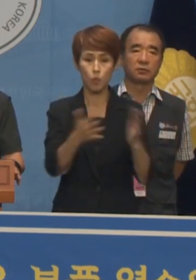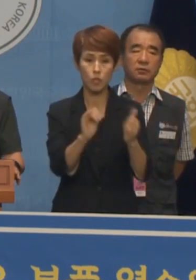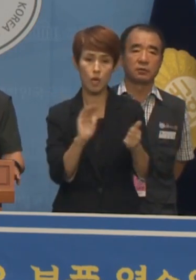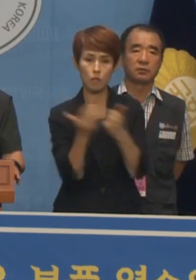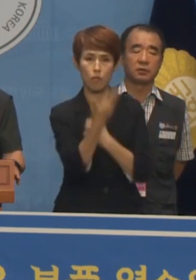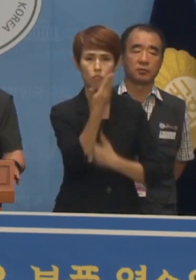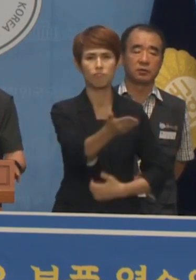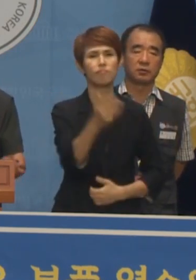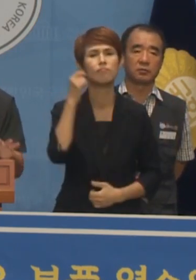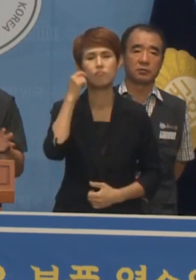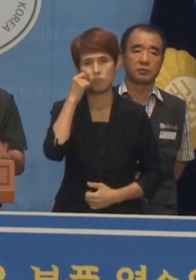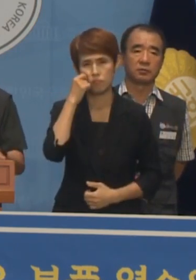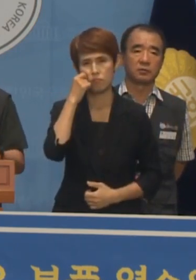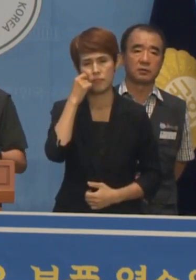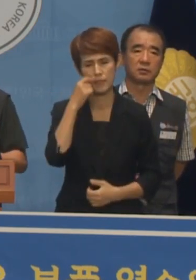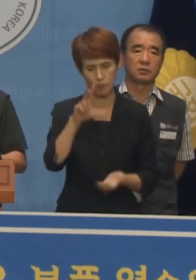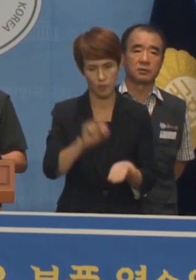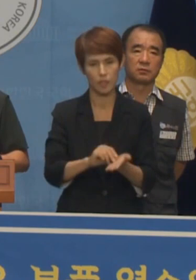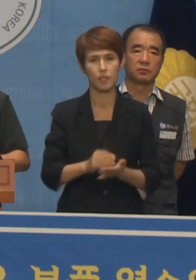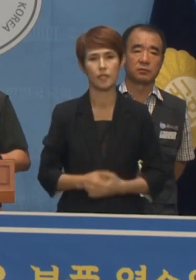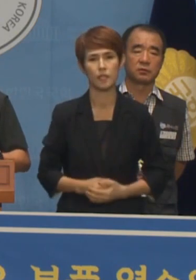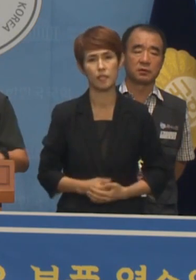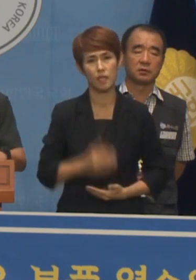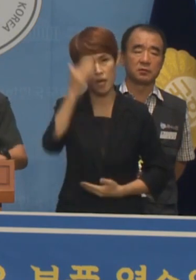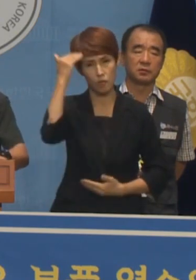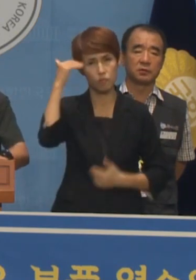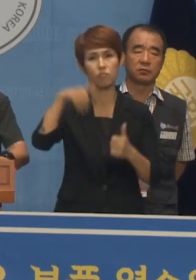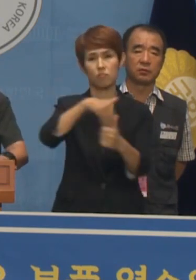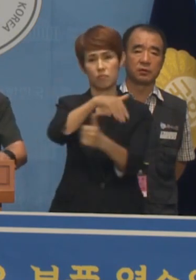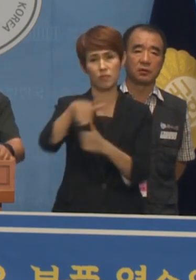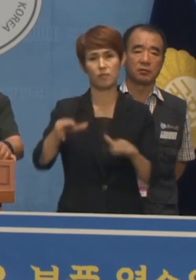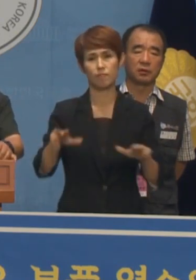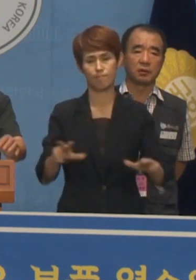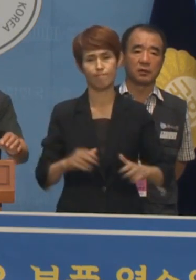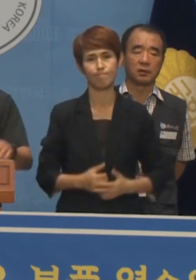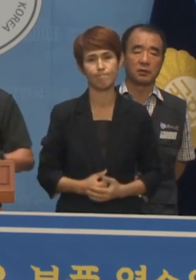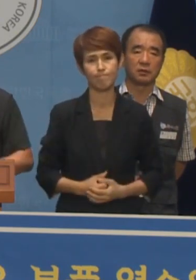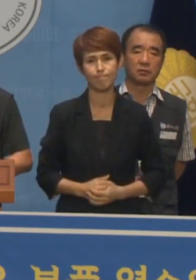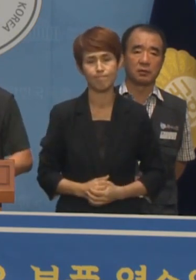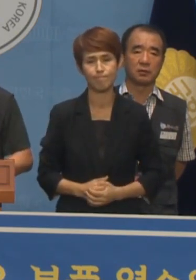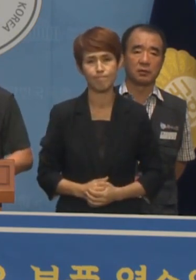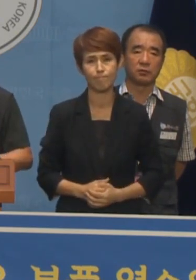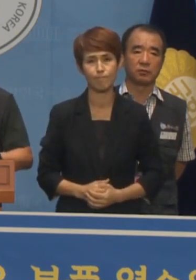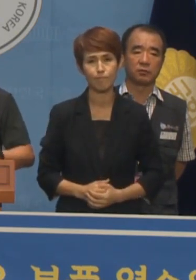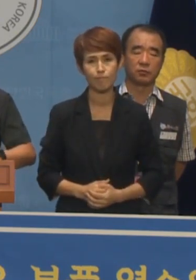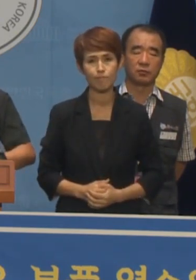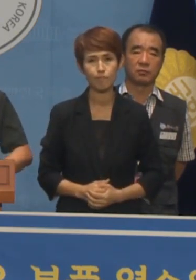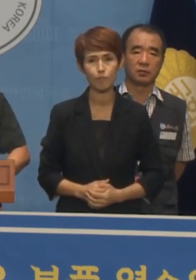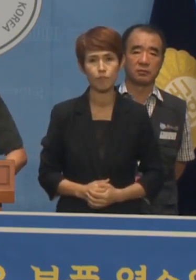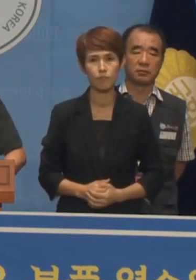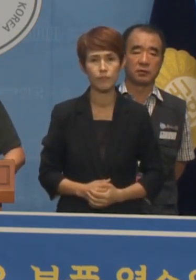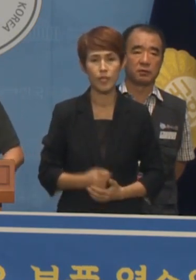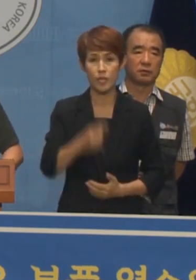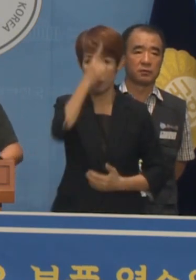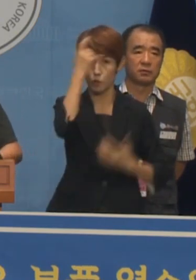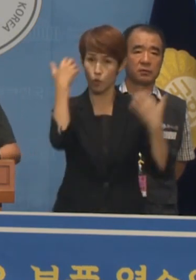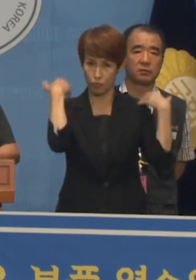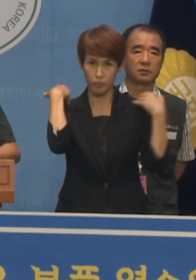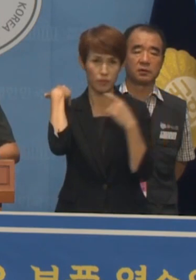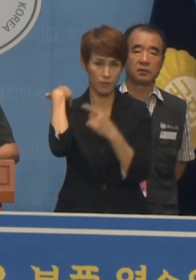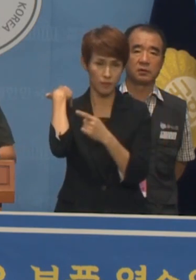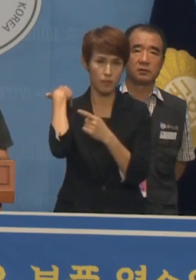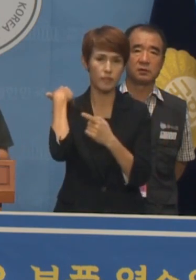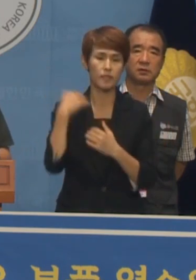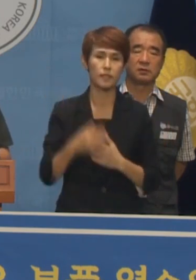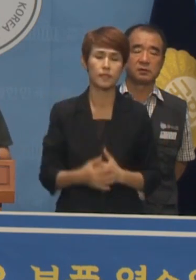못했습니다. 이게 지금 대한민국의 현실이라고 볼 수 있습니다. 그래서 정부는 그리고